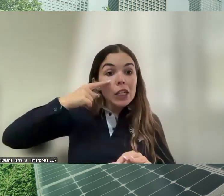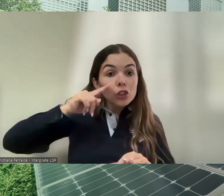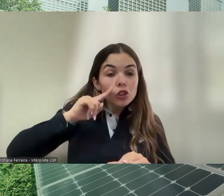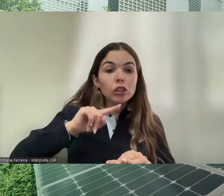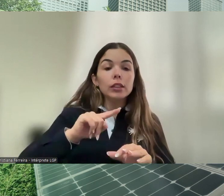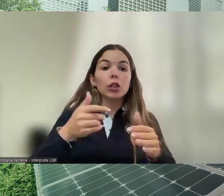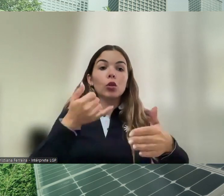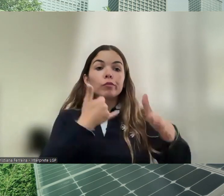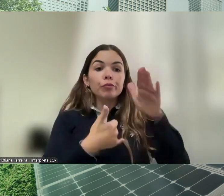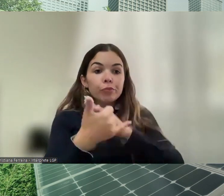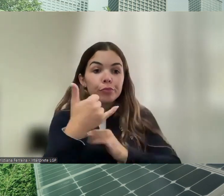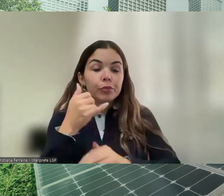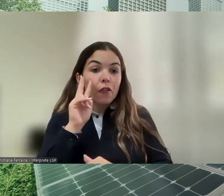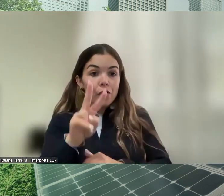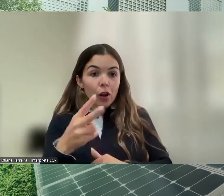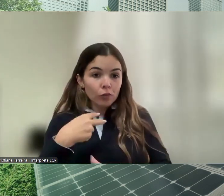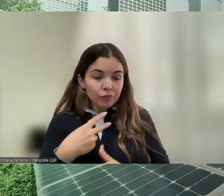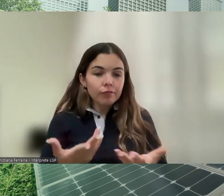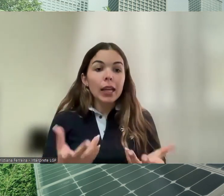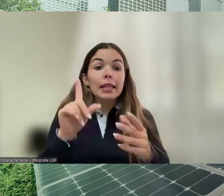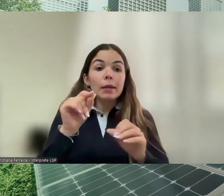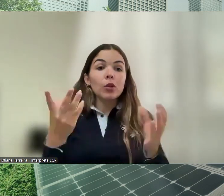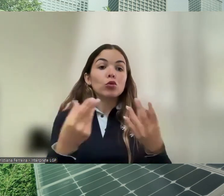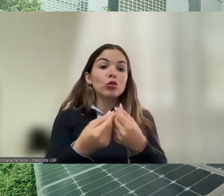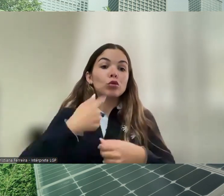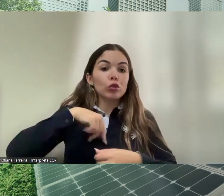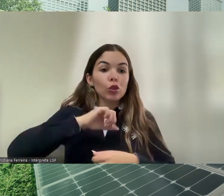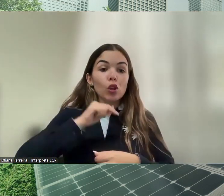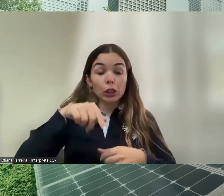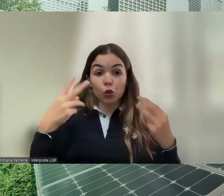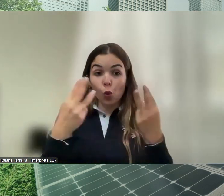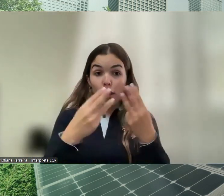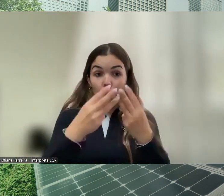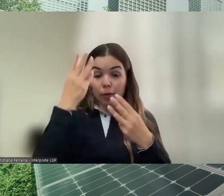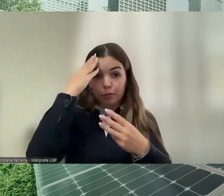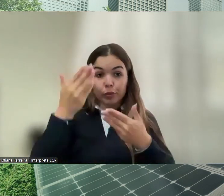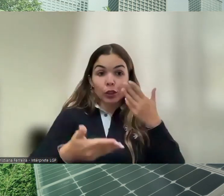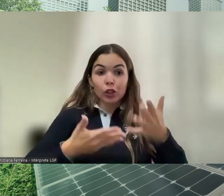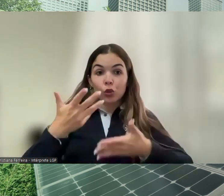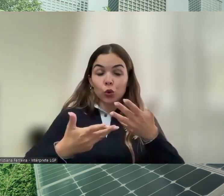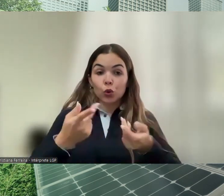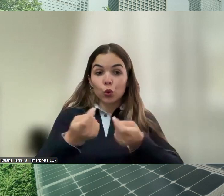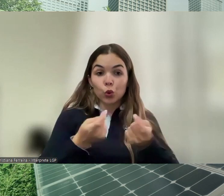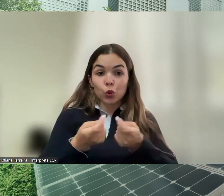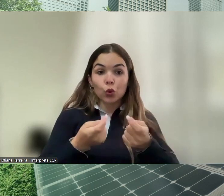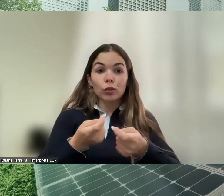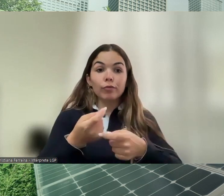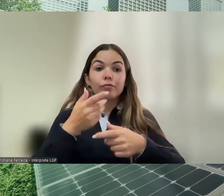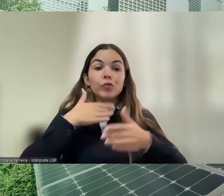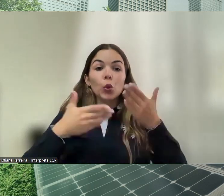direto aqui connosco neste webinar sobre capacitação e gestão sustentável na administração